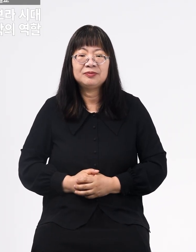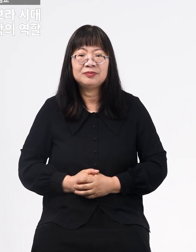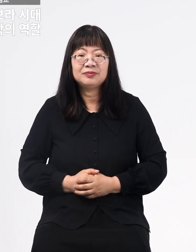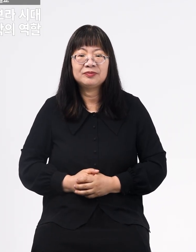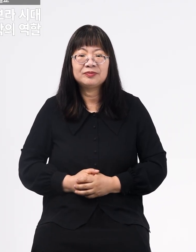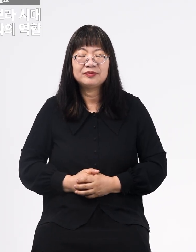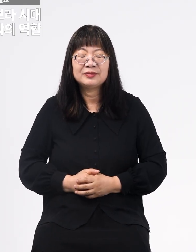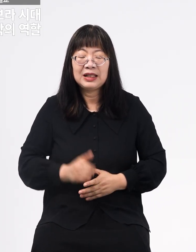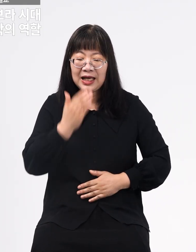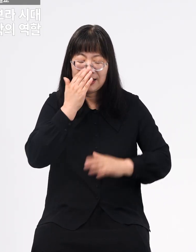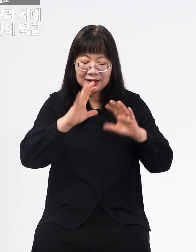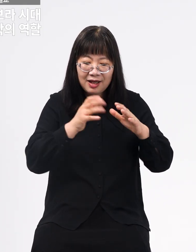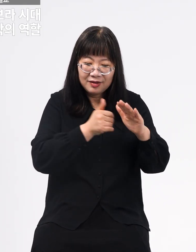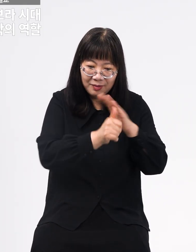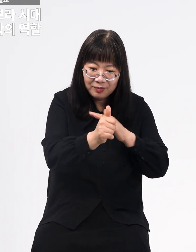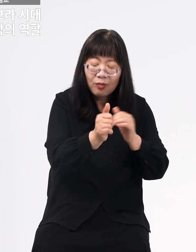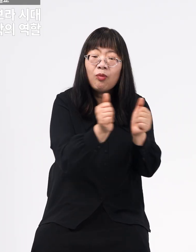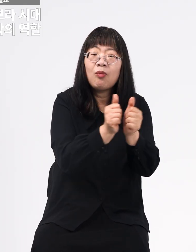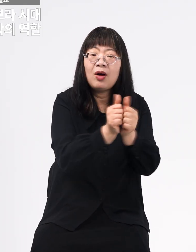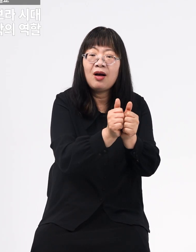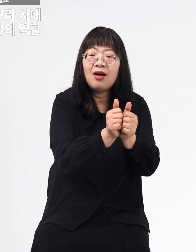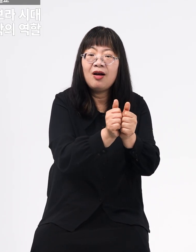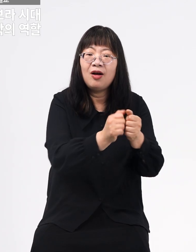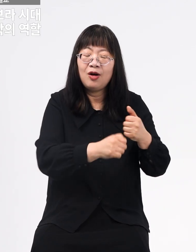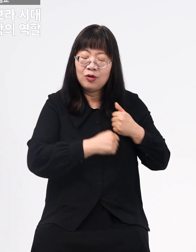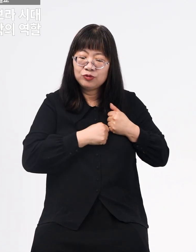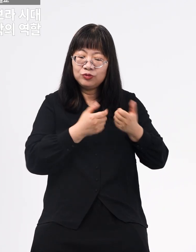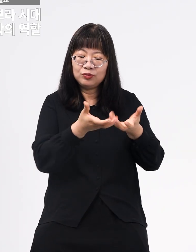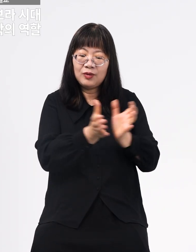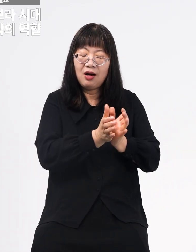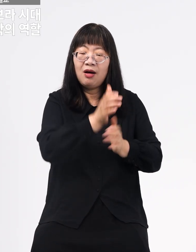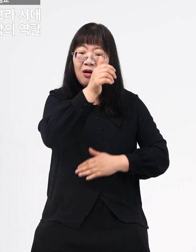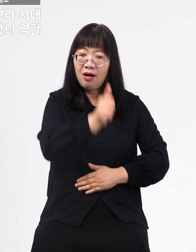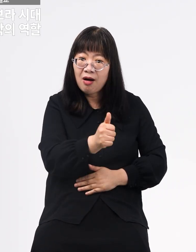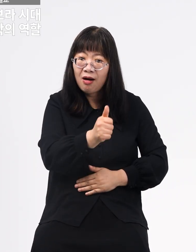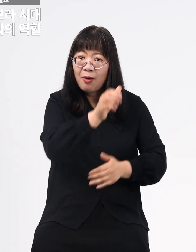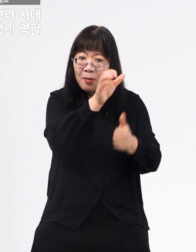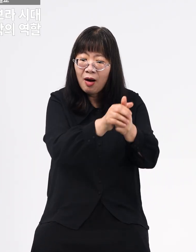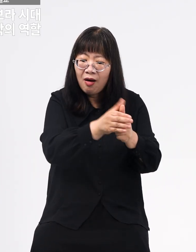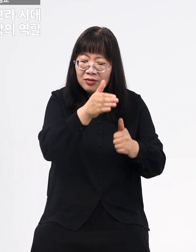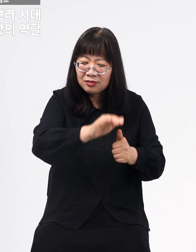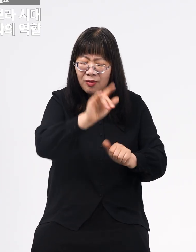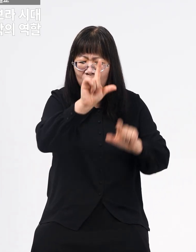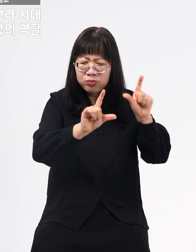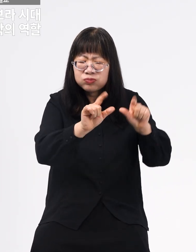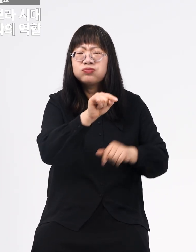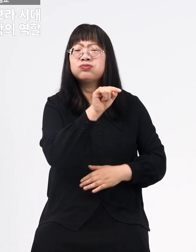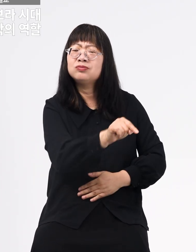이게 소위 이스라엘을 대표하는 남자인데 국방부 장관인데 뭐 이래요.